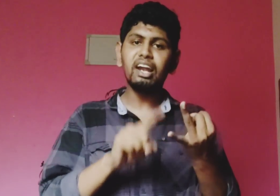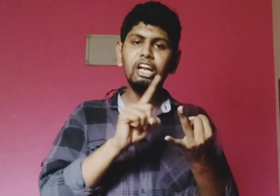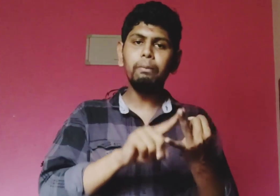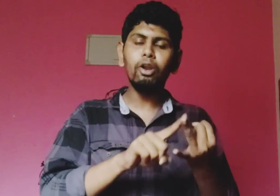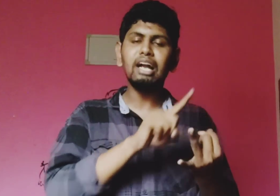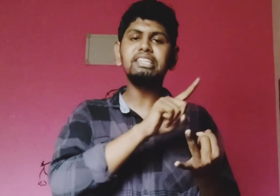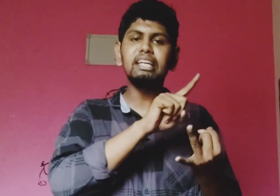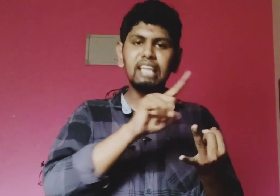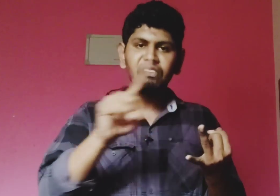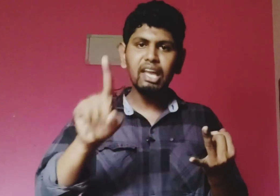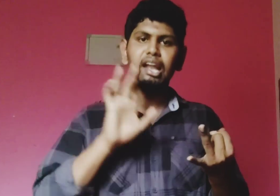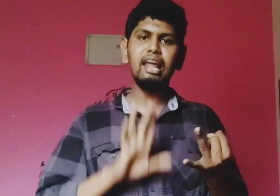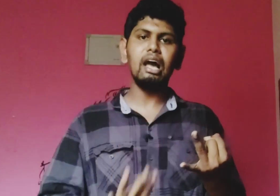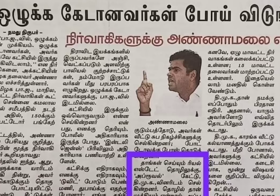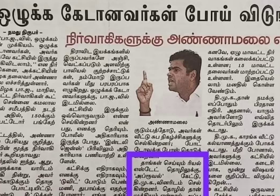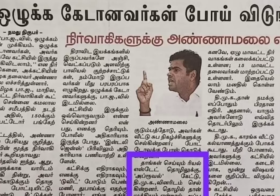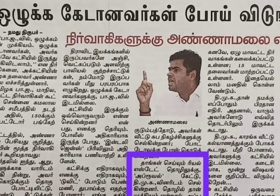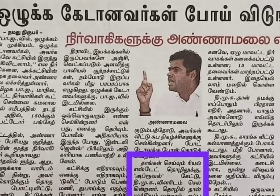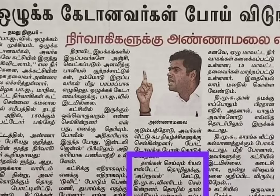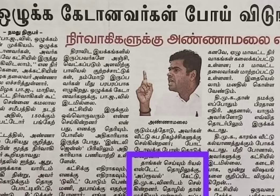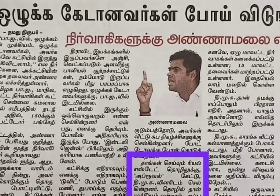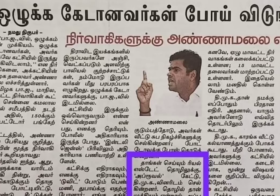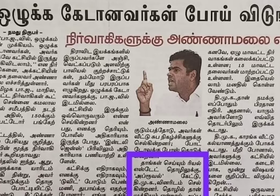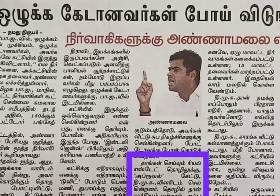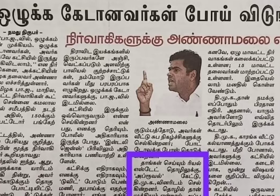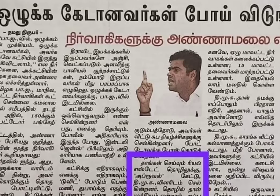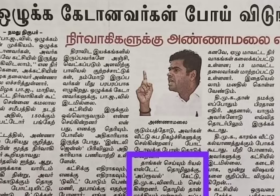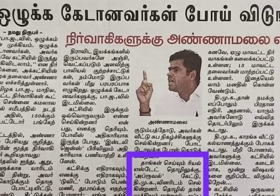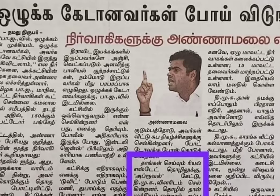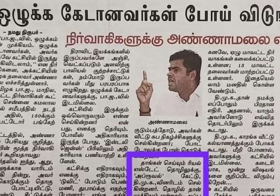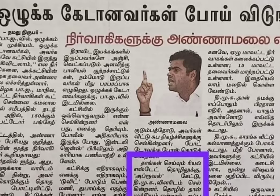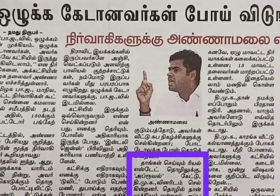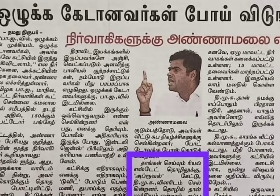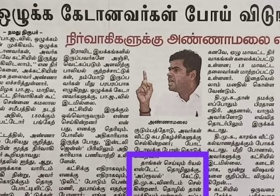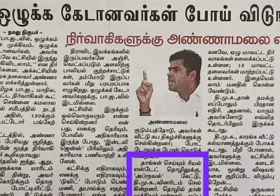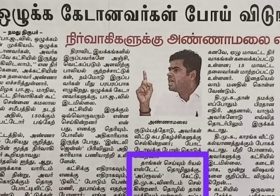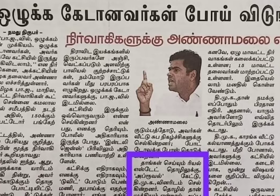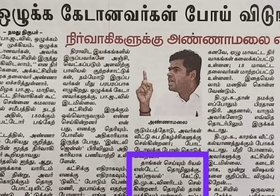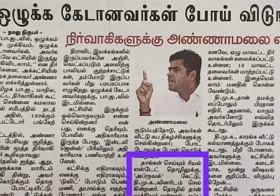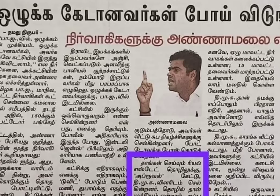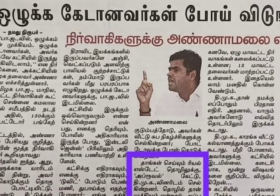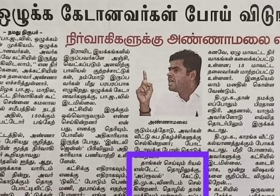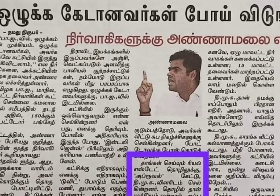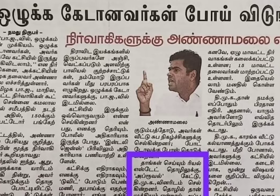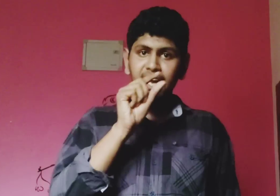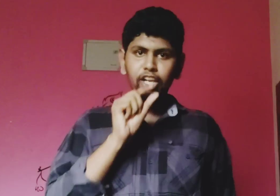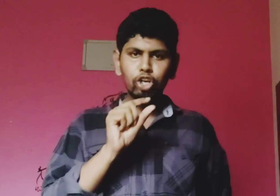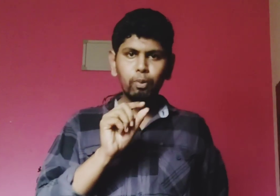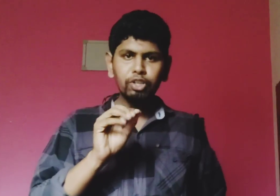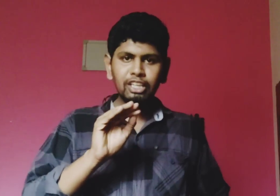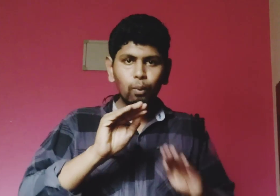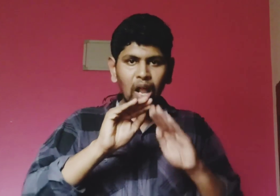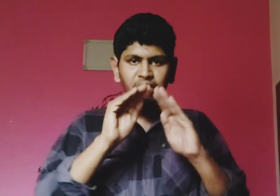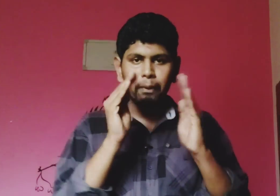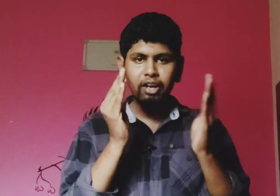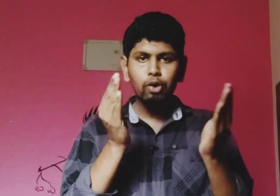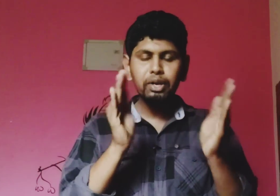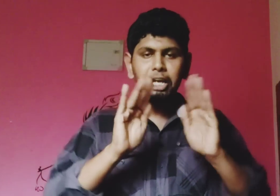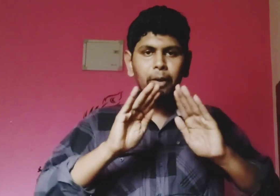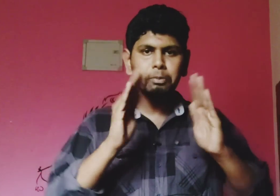ரெண்டு பேரும் கட்சிக்கு தேவையே இல்லை அப்படின்னு அண்ணாமலை அவர்கள் வந்து பேசியிருக்காரு. நான் காவல்துறையில அதிகாரியாக இருக்கும் போது இந்த உளவு பார்க்கக்கூடிய டிபார்ட்மெண்ட்